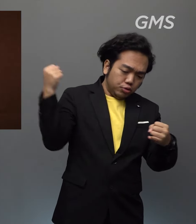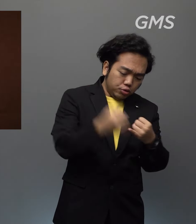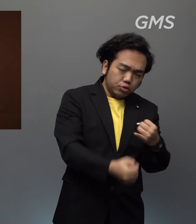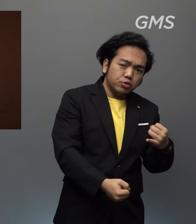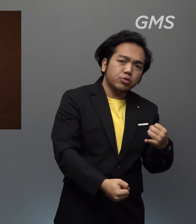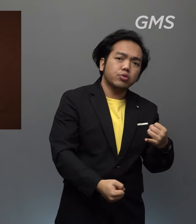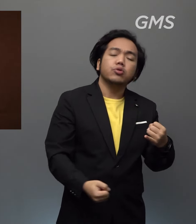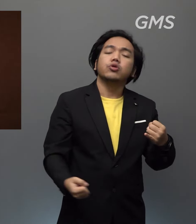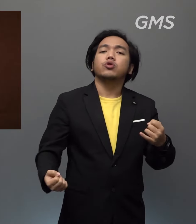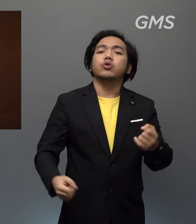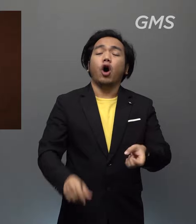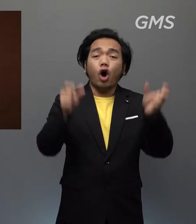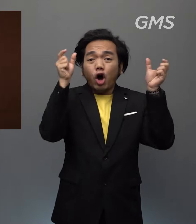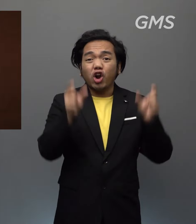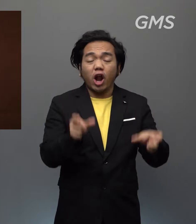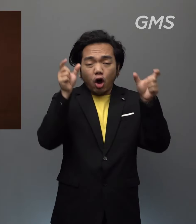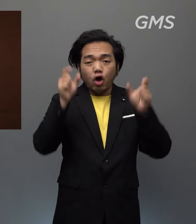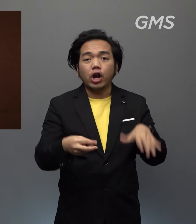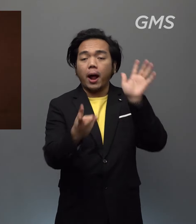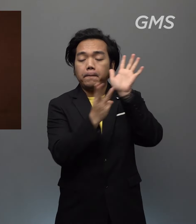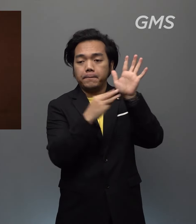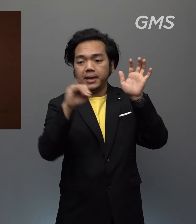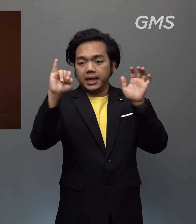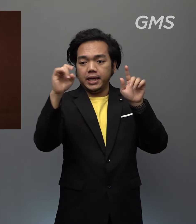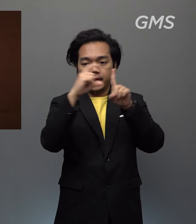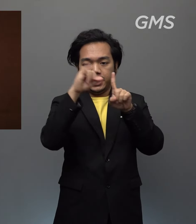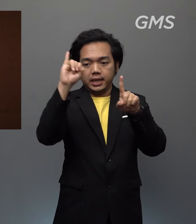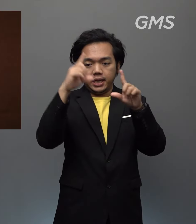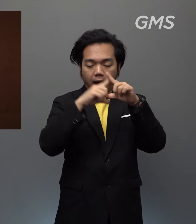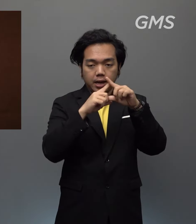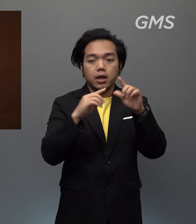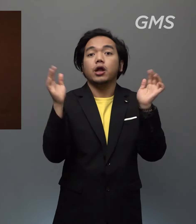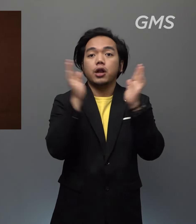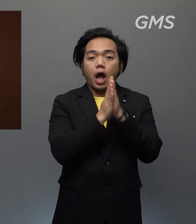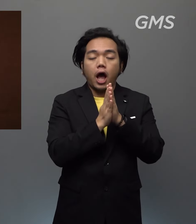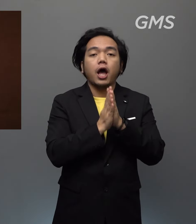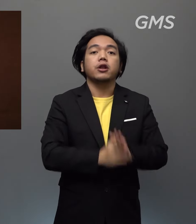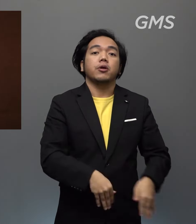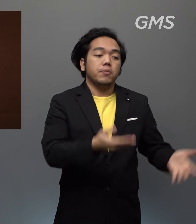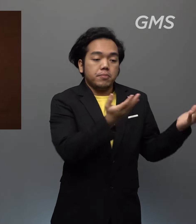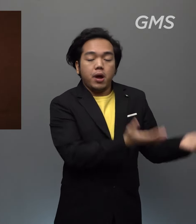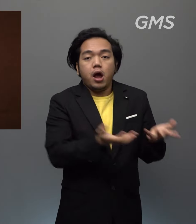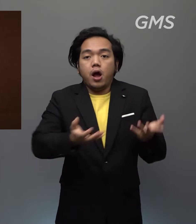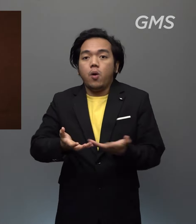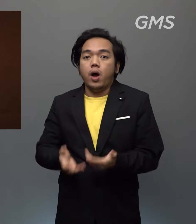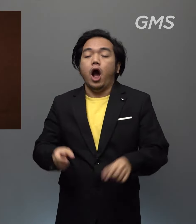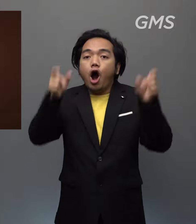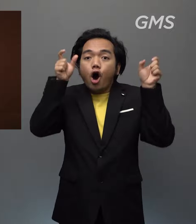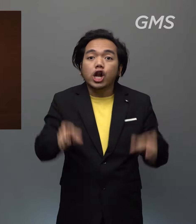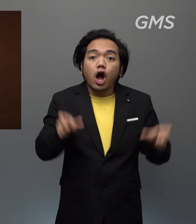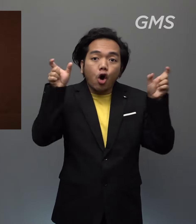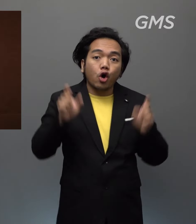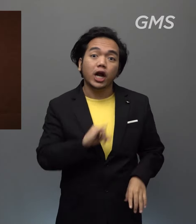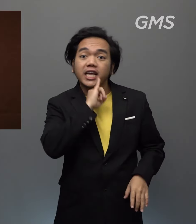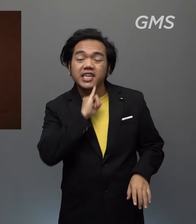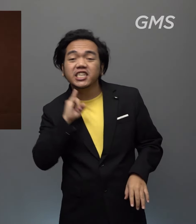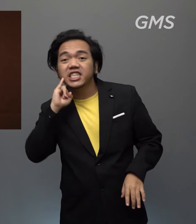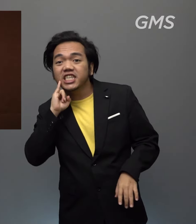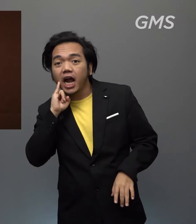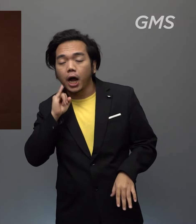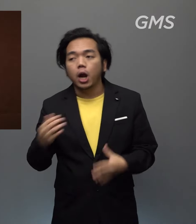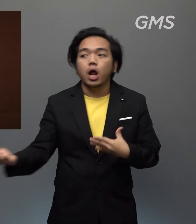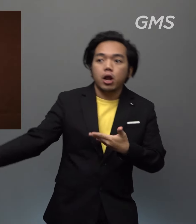membawa bangsa Israel keluar dari keterpurukan, dari situasi yang begitu menekan, kembali kepada